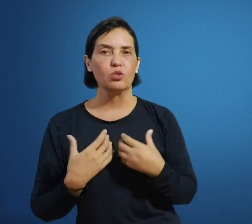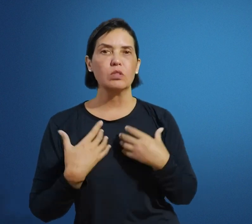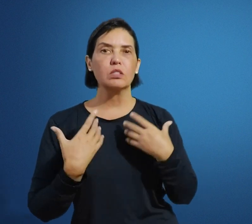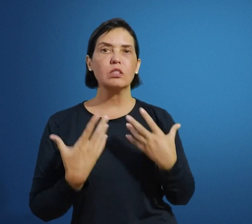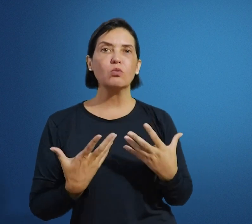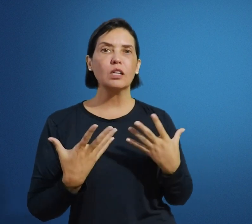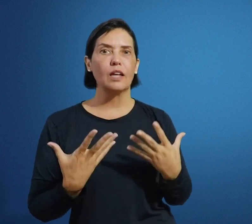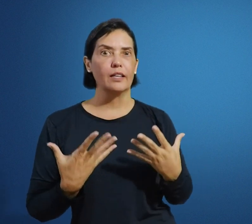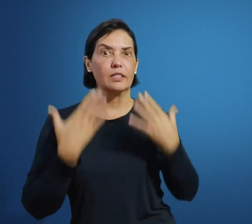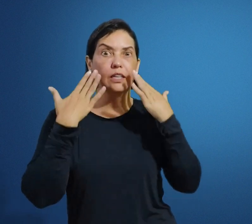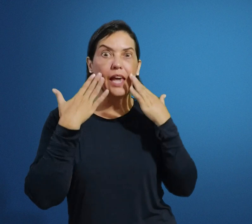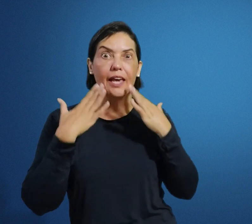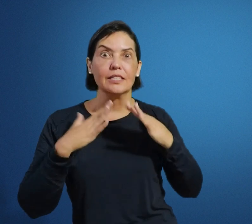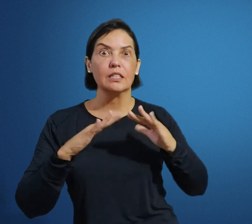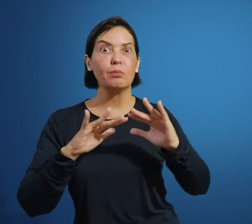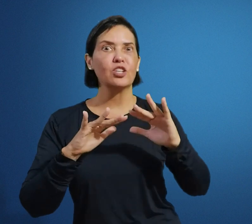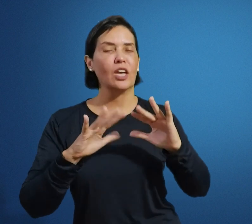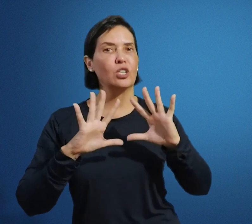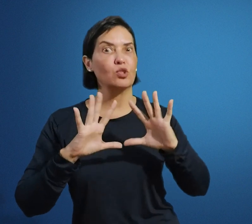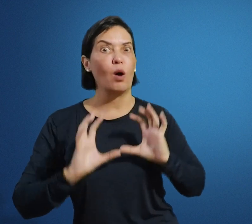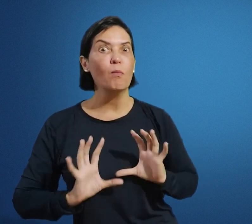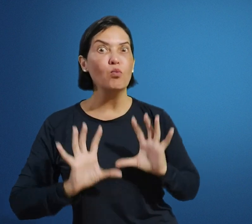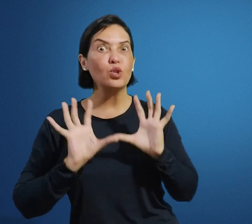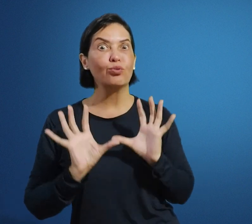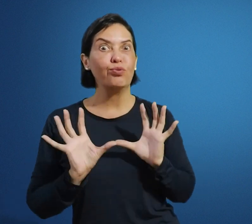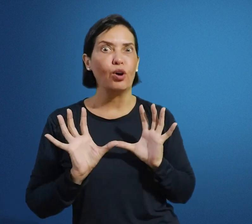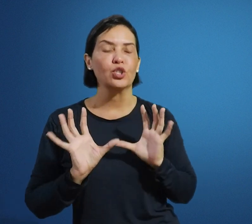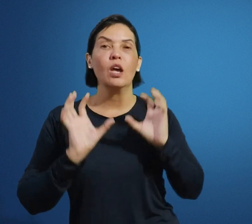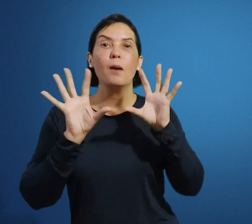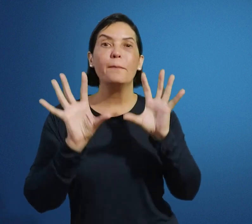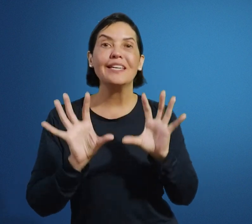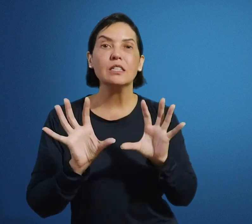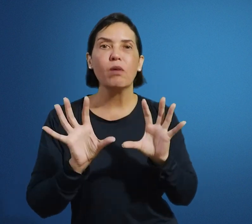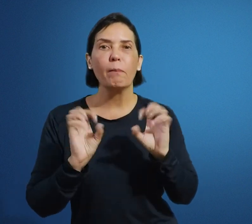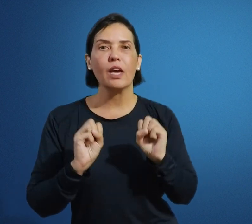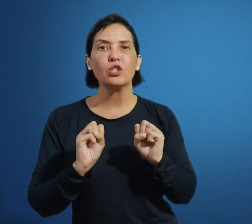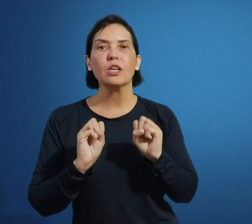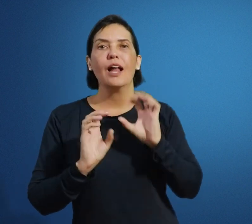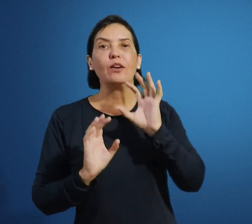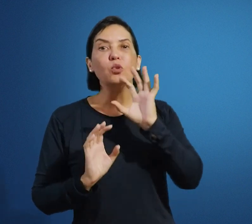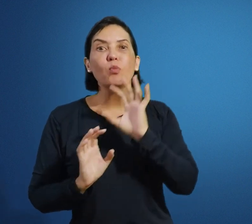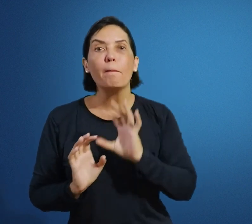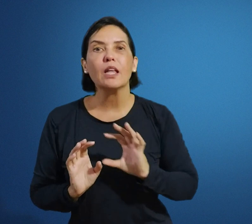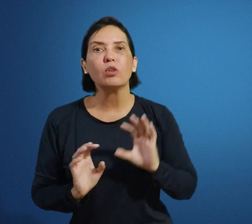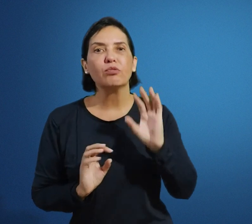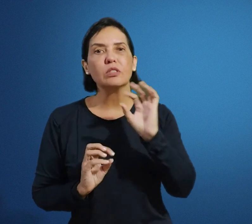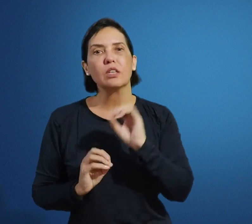suas singularidades, que é questão imagética visual muito forte, principalmente no momento em que